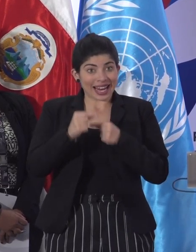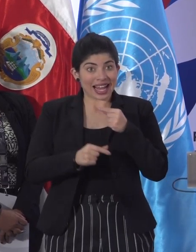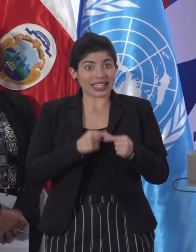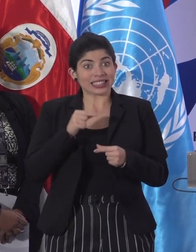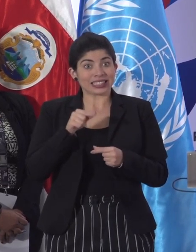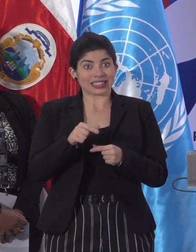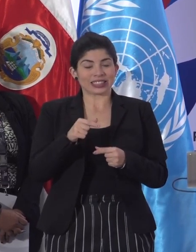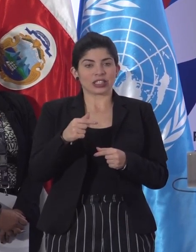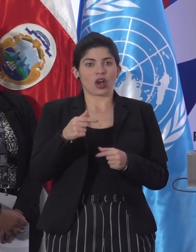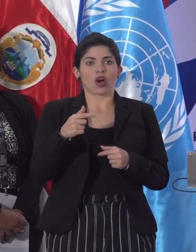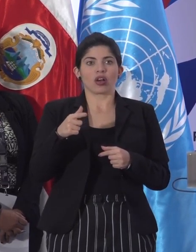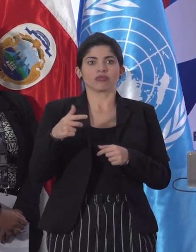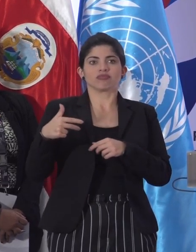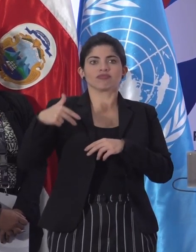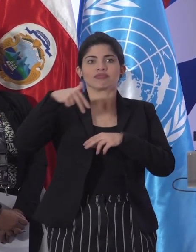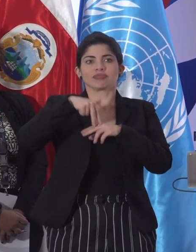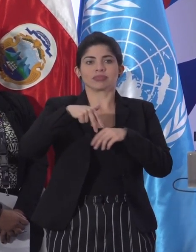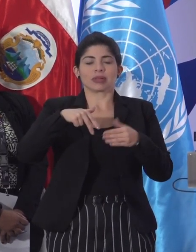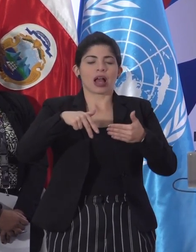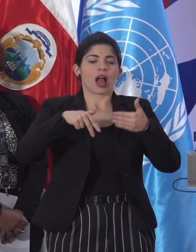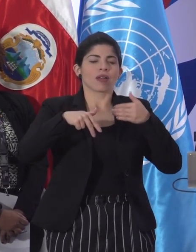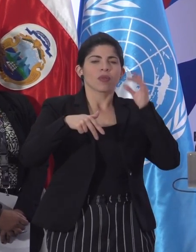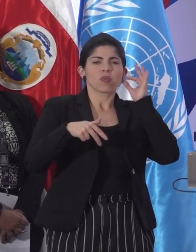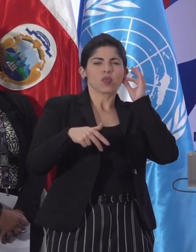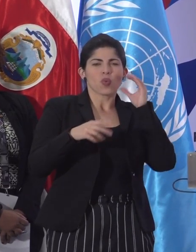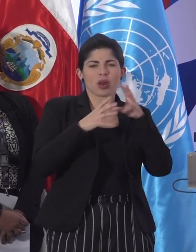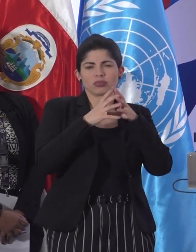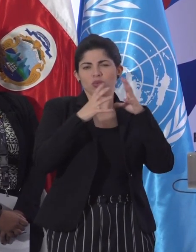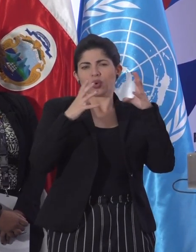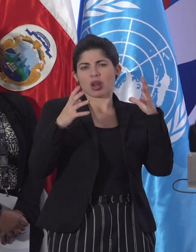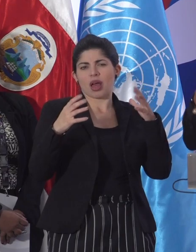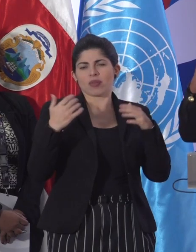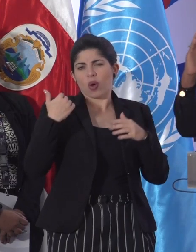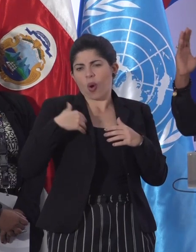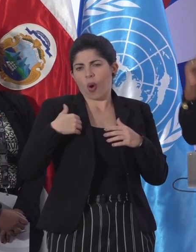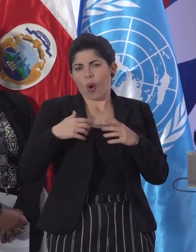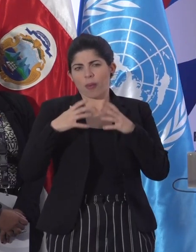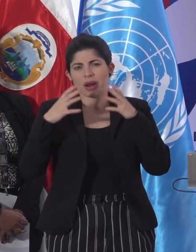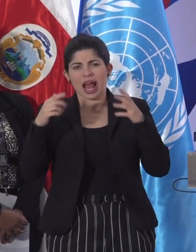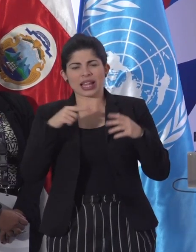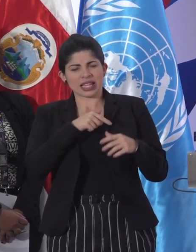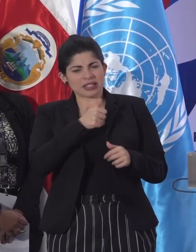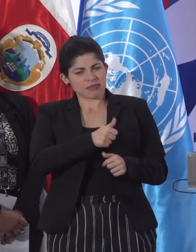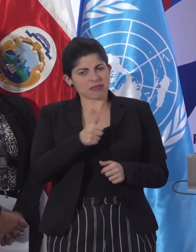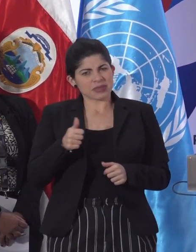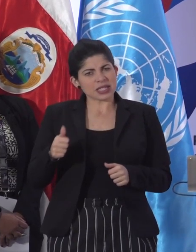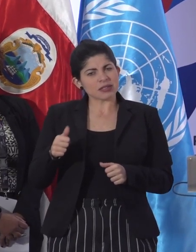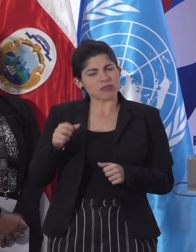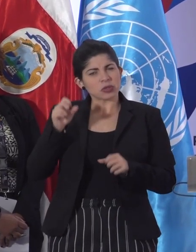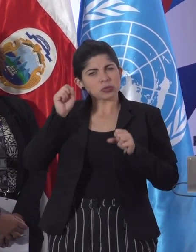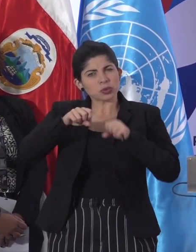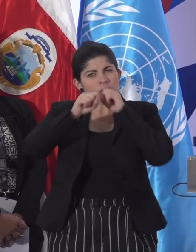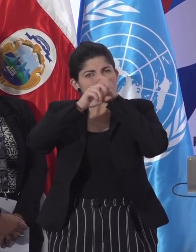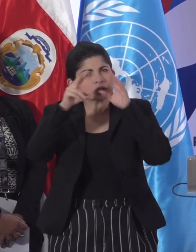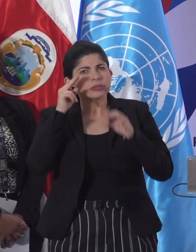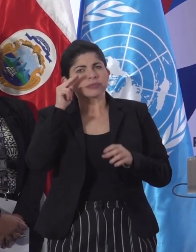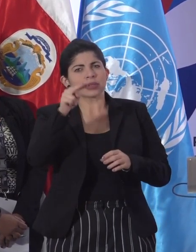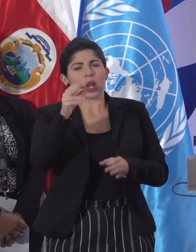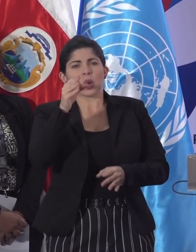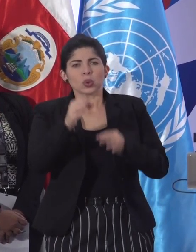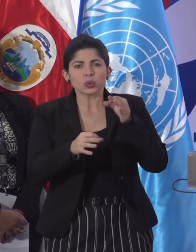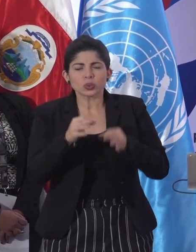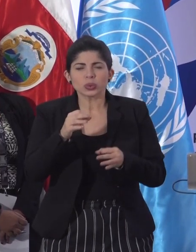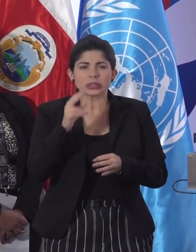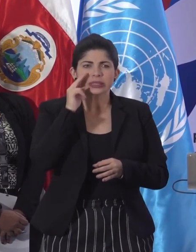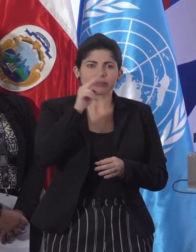está sobre los hombros de otras mujeres gigantes, de otros hombres gigantes que fueron capaces de mirar la justicia, de